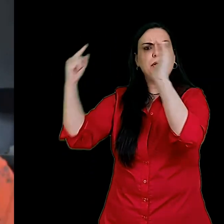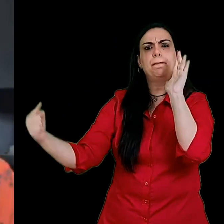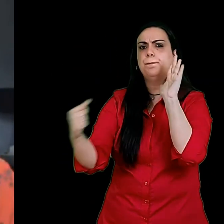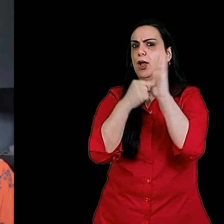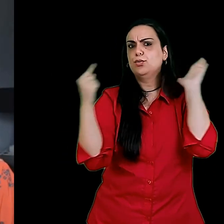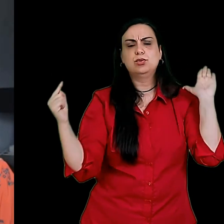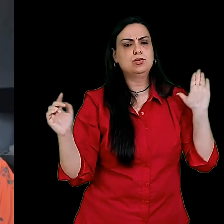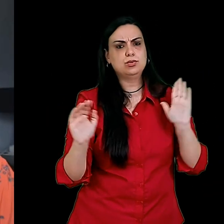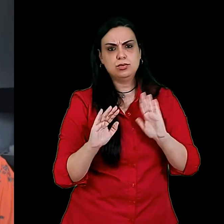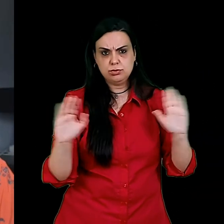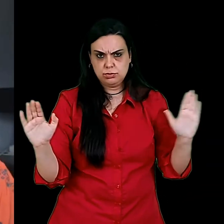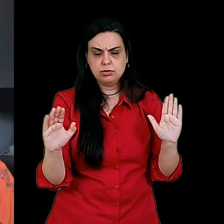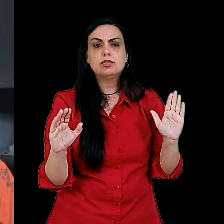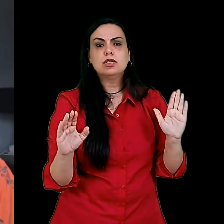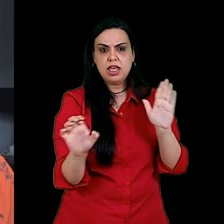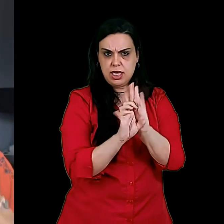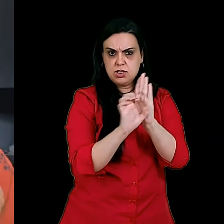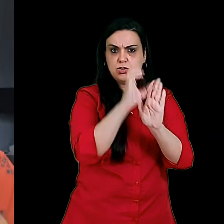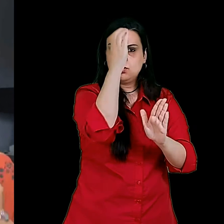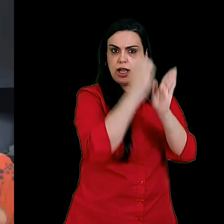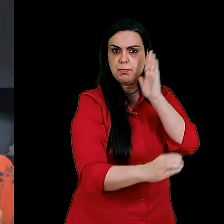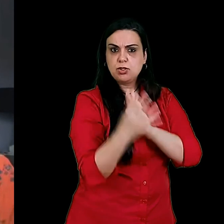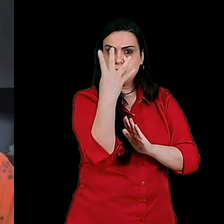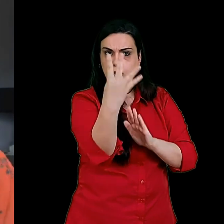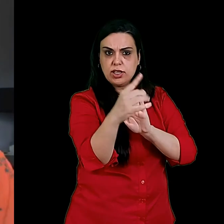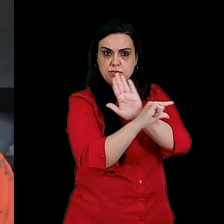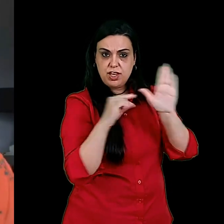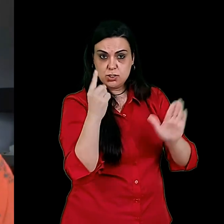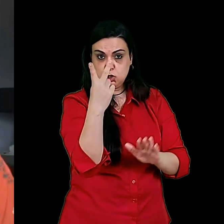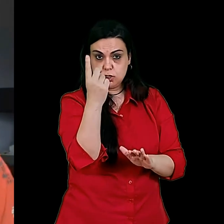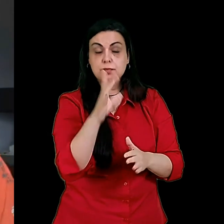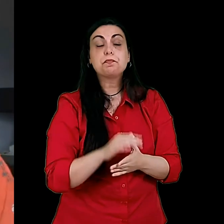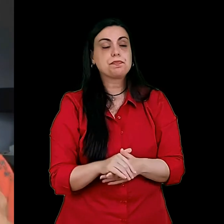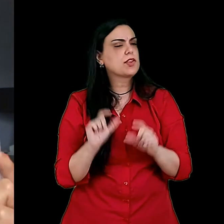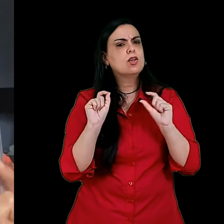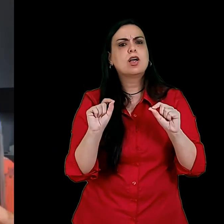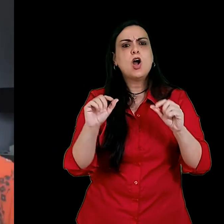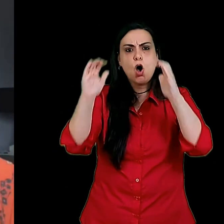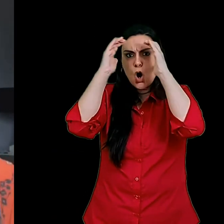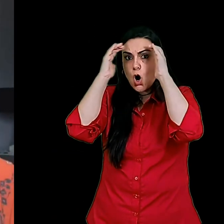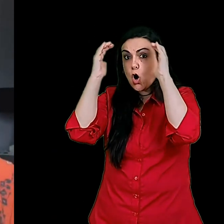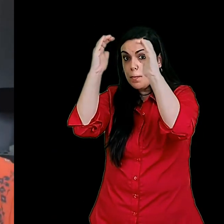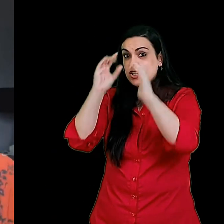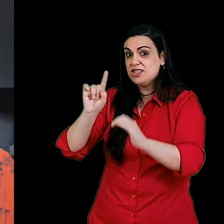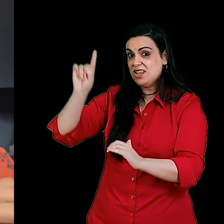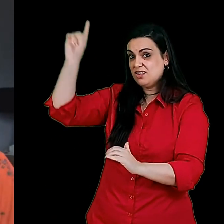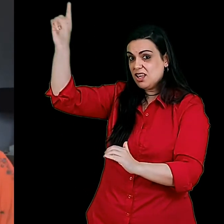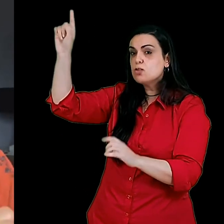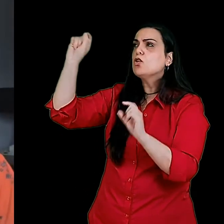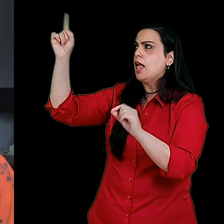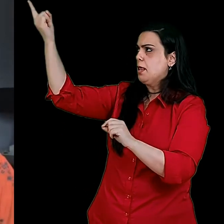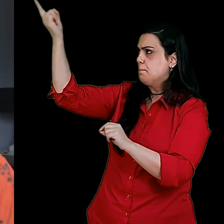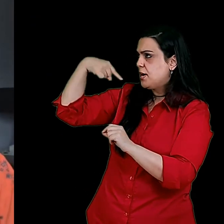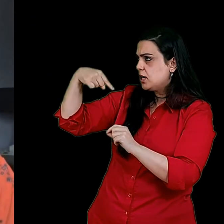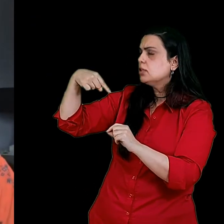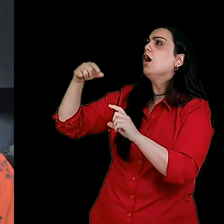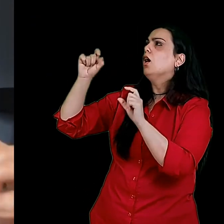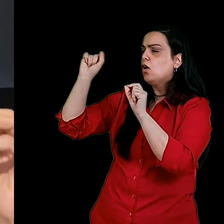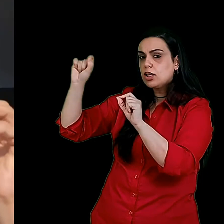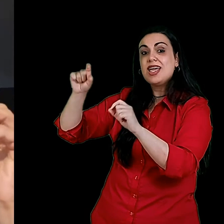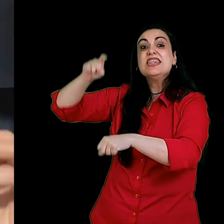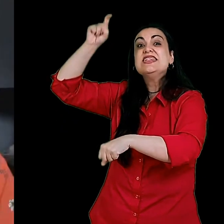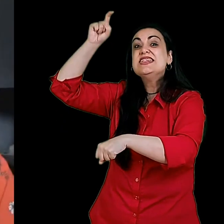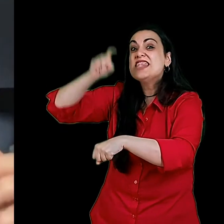4, verso 12. Obedecer a Deus não é só fazer o que Ele manda, mas é fazer o que Ele